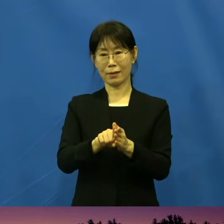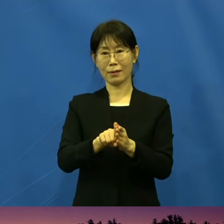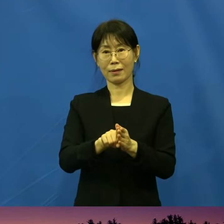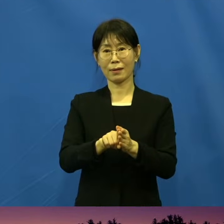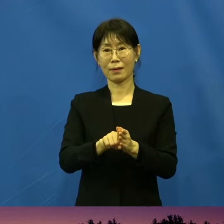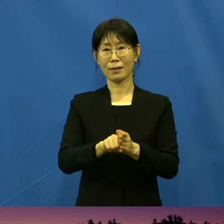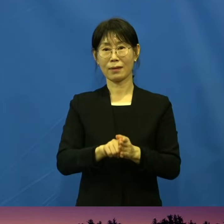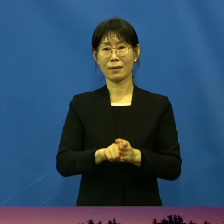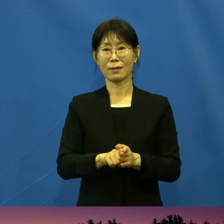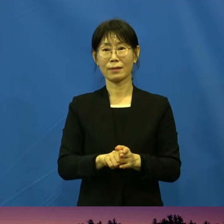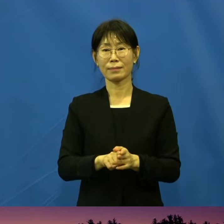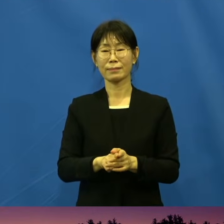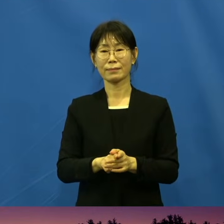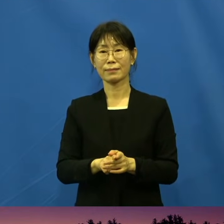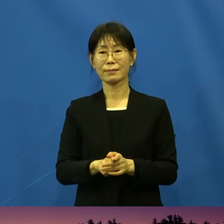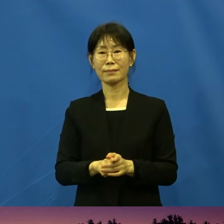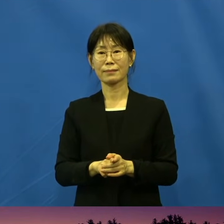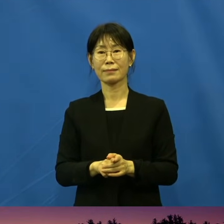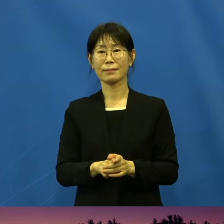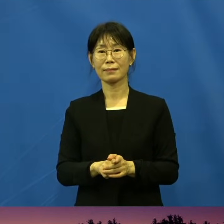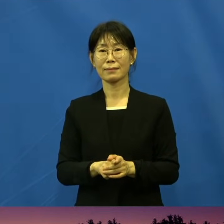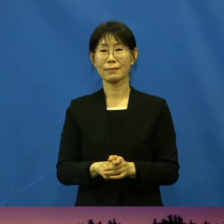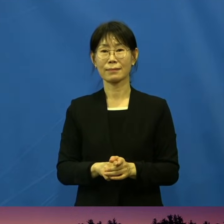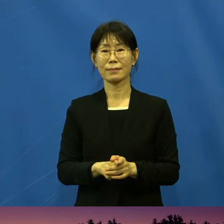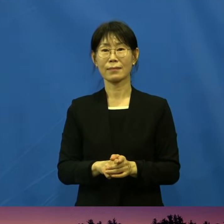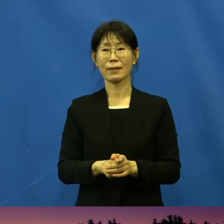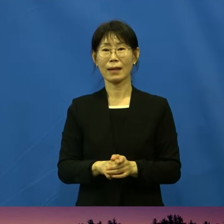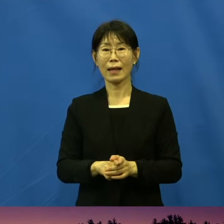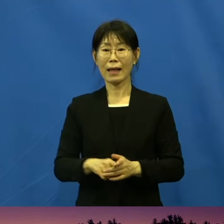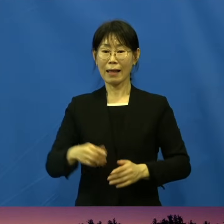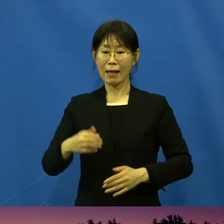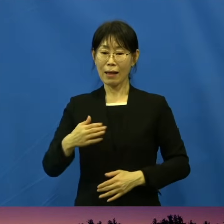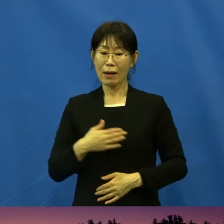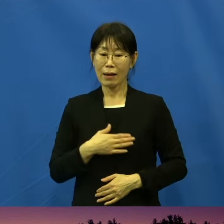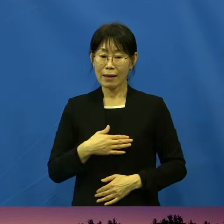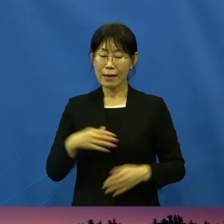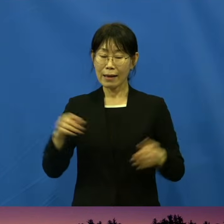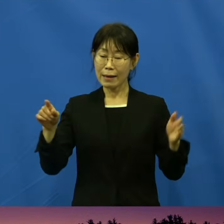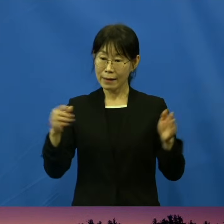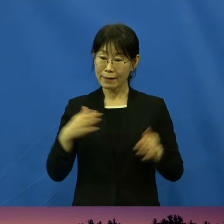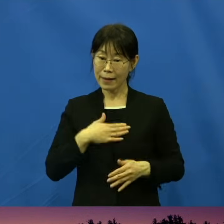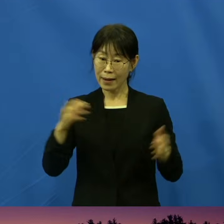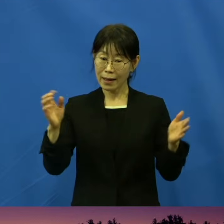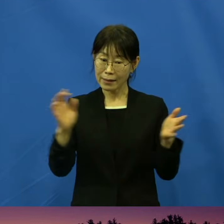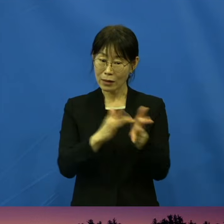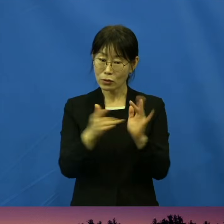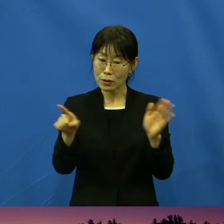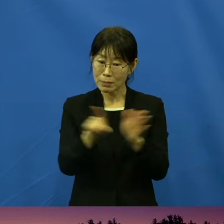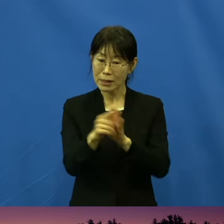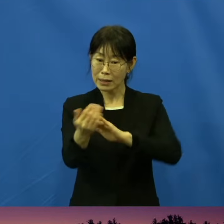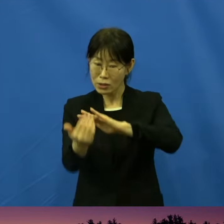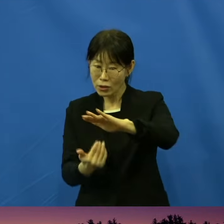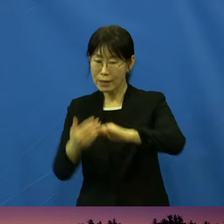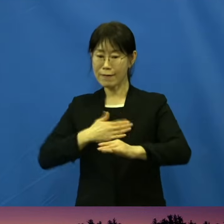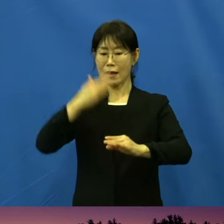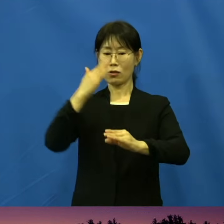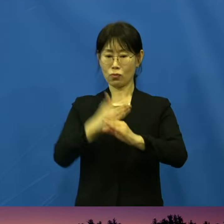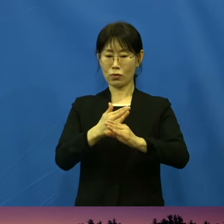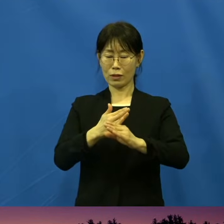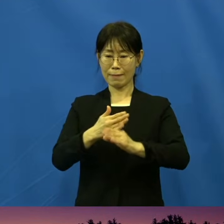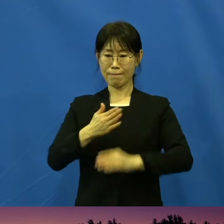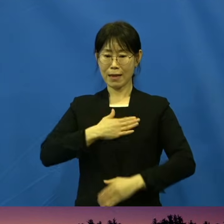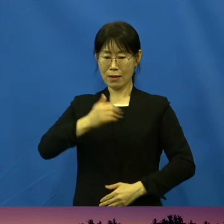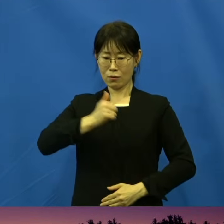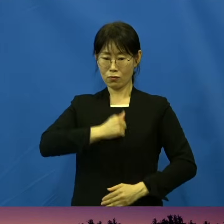여러분, 이건 우리의 삶의 과거의 삶과 완전히 반대되는, 우리의 삶은 언제나 자아중심적이었어요. 자아중심적.